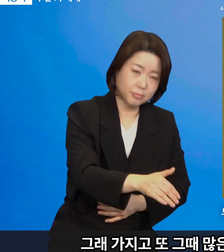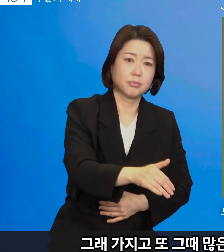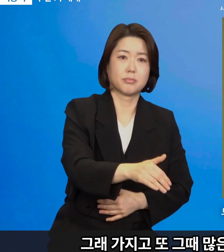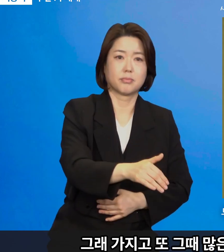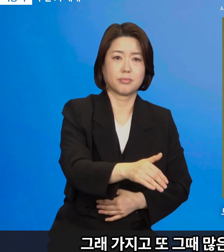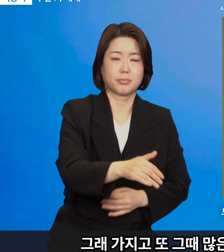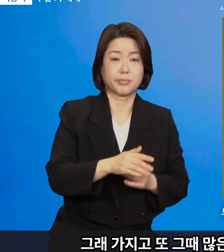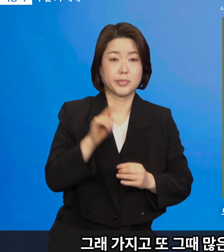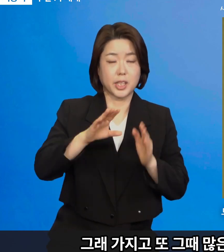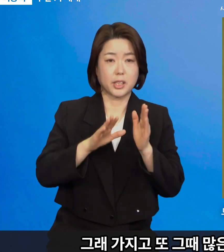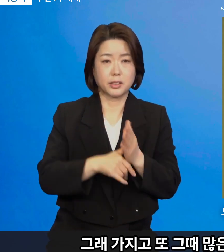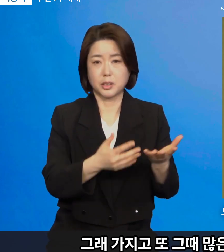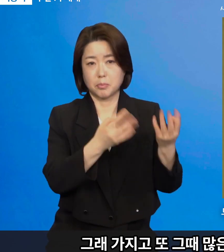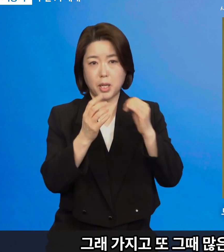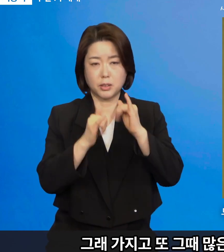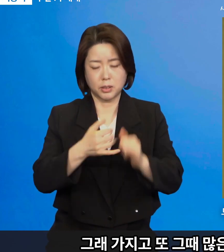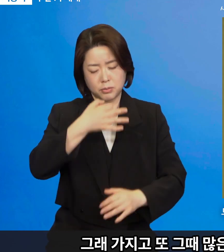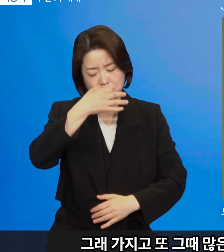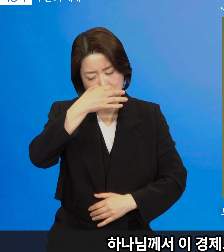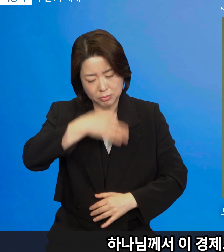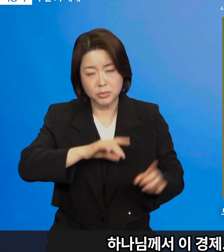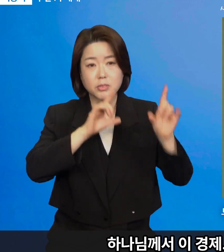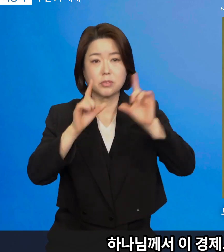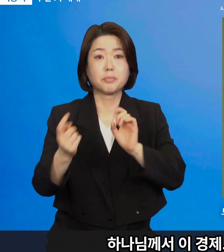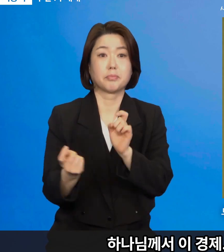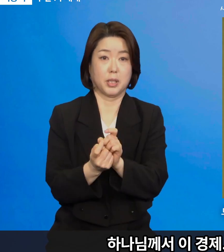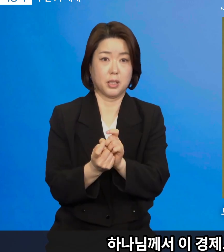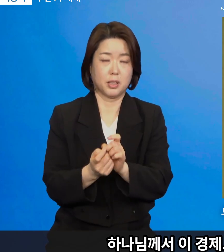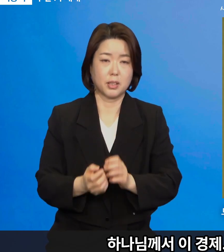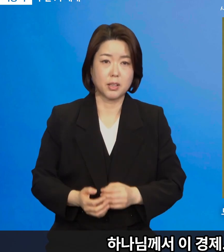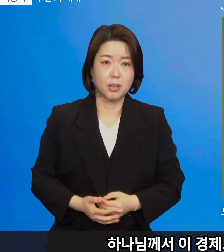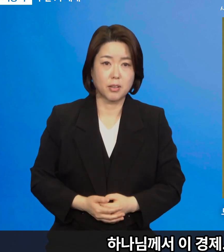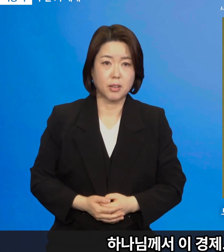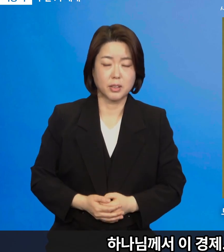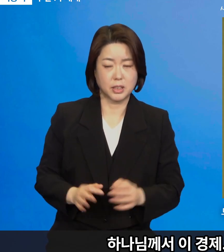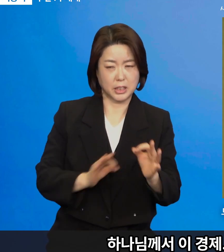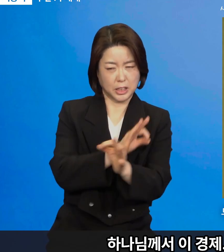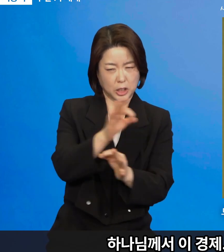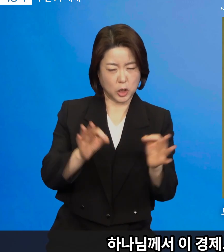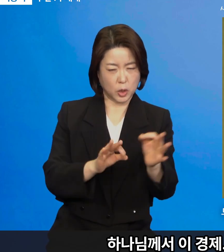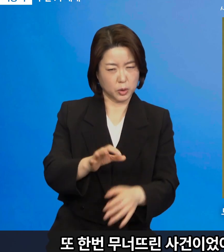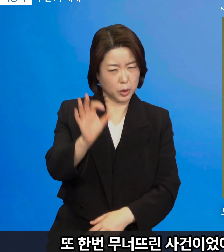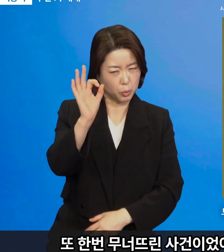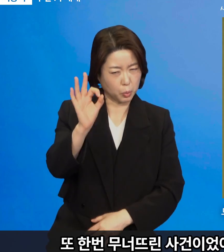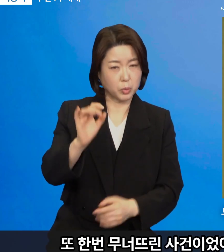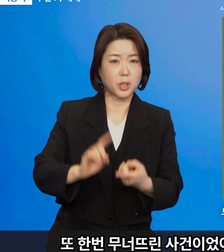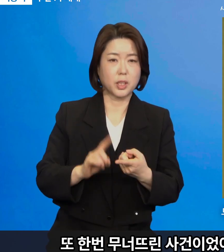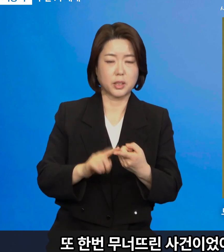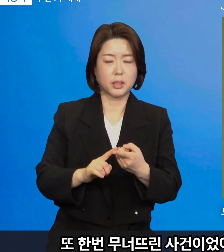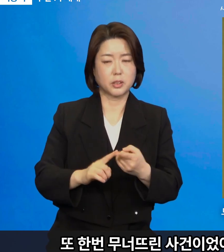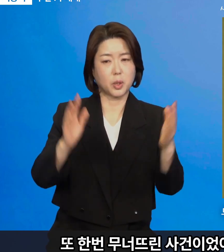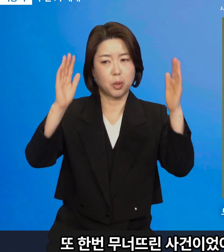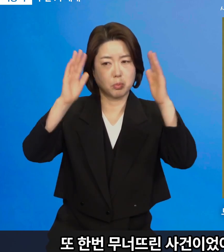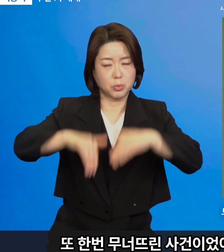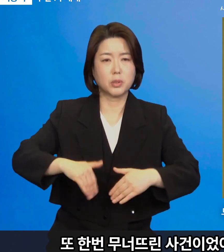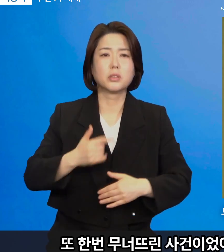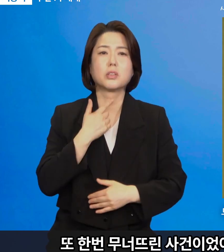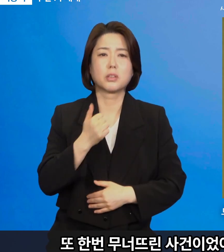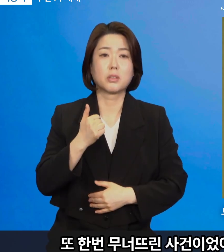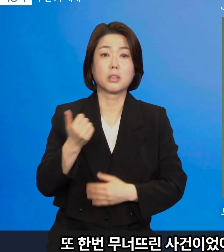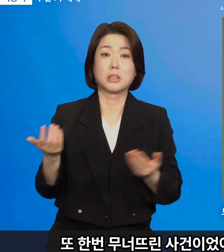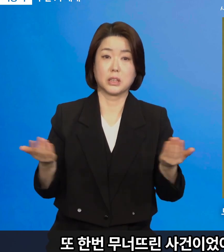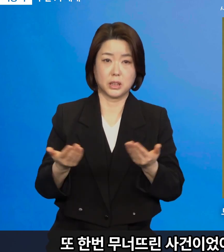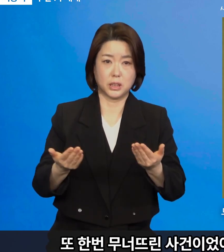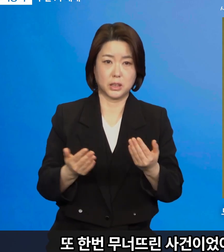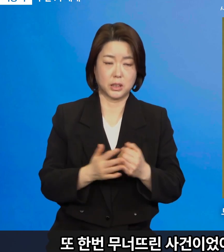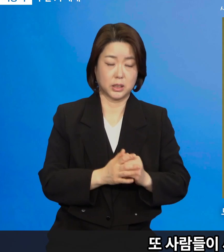또 그때 많은 사람들이 힘들어졌는데 하나님께서 이 경제, 이 돈이라고 하는 것을 또 한번 무너뜨린 사건이었어요.